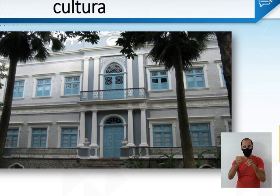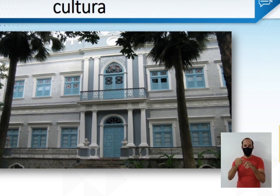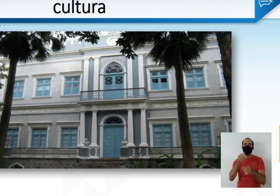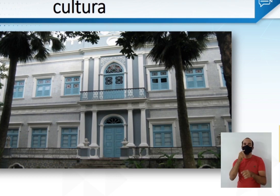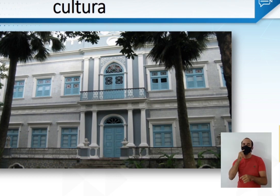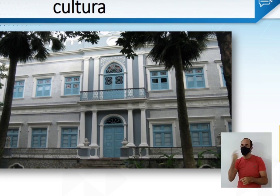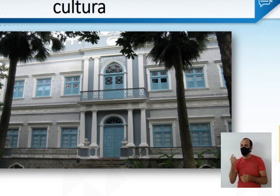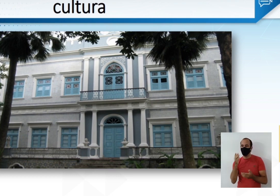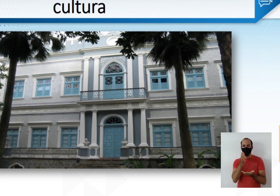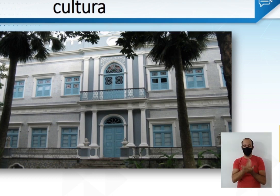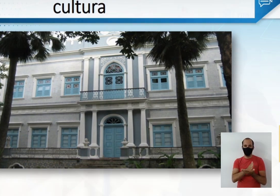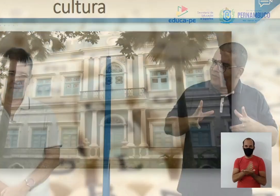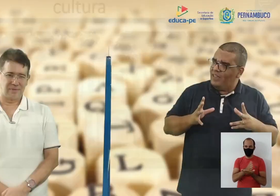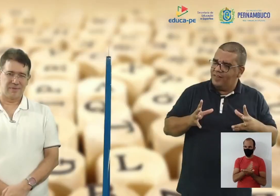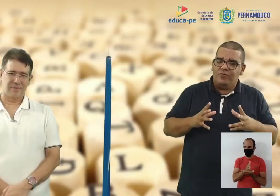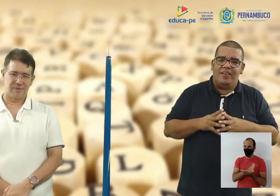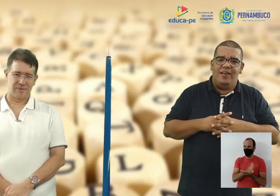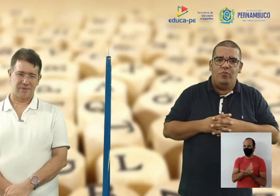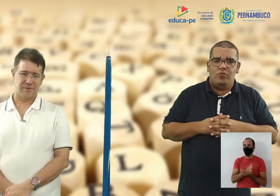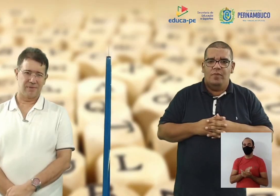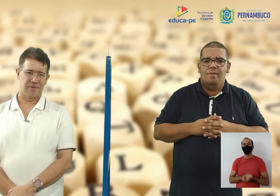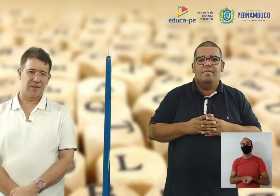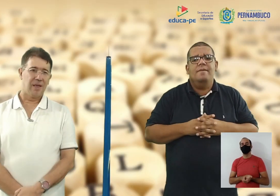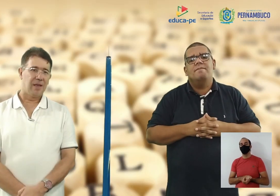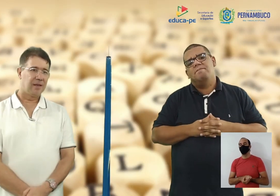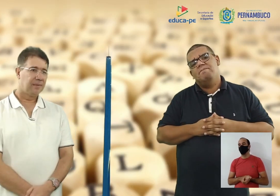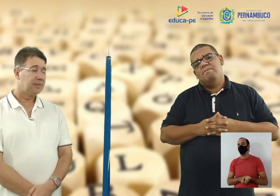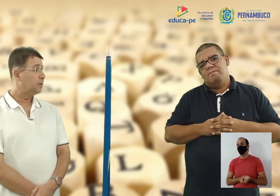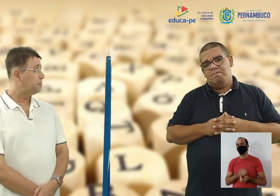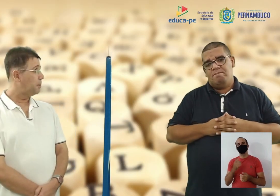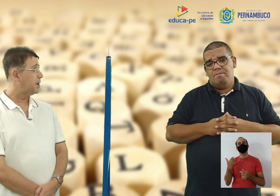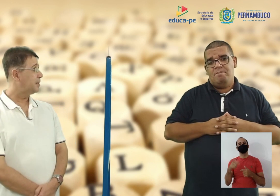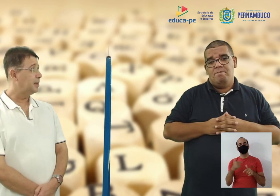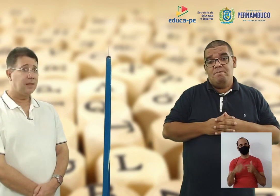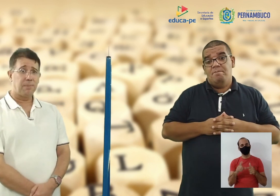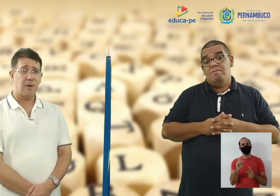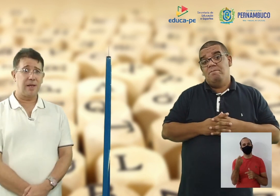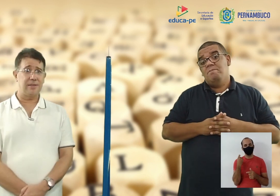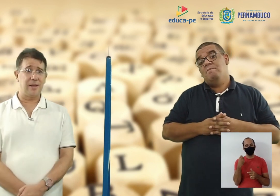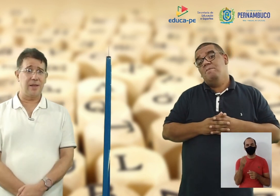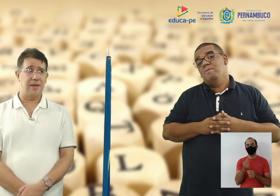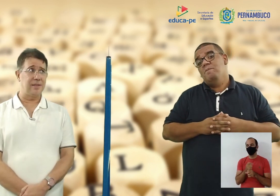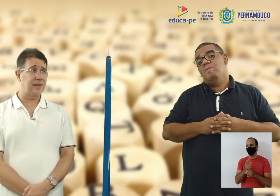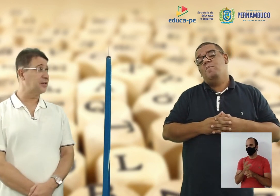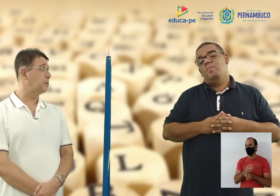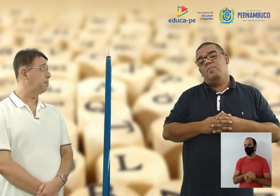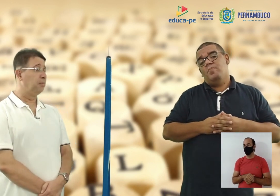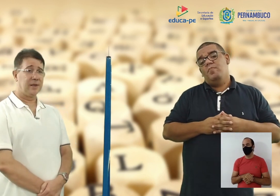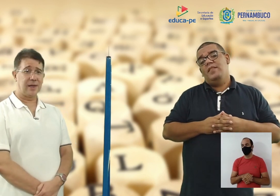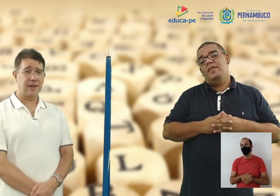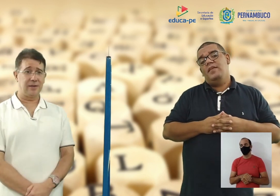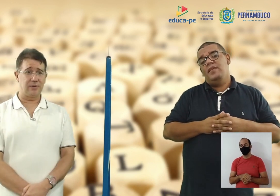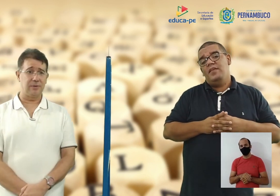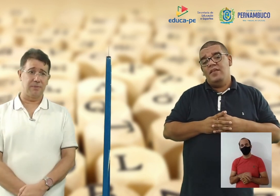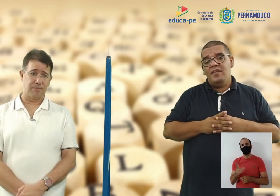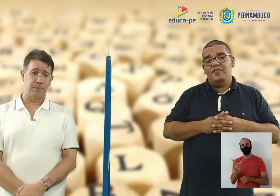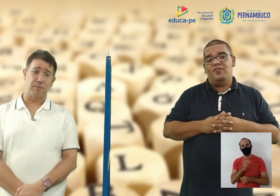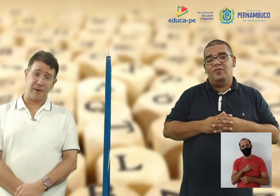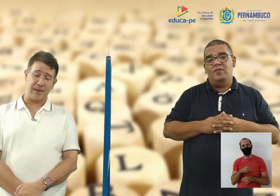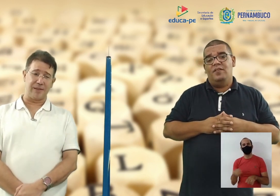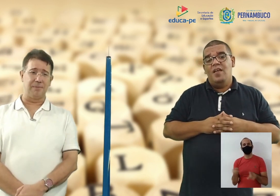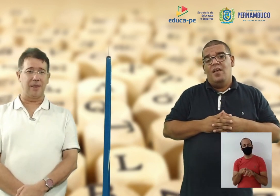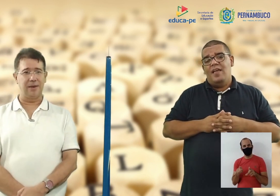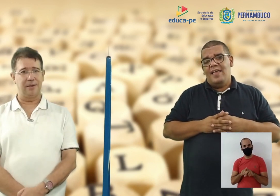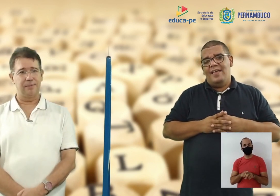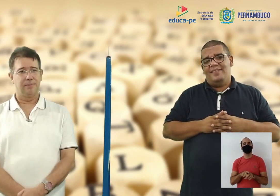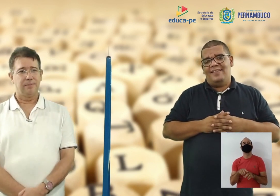durante muitos anos na Fundação Joaquim Nabuco. Né? O poeta de questão pública, não é isso? Isso.